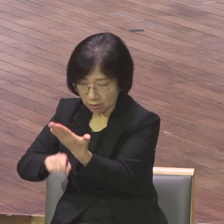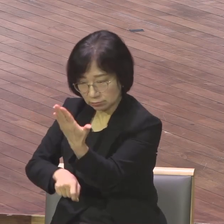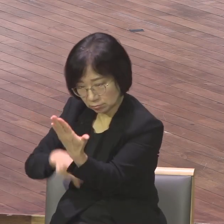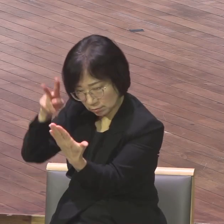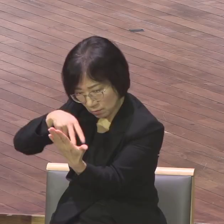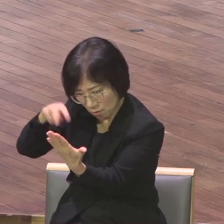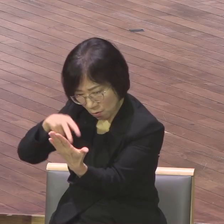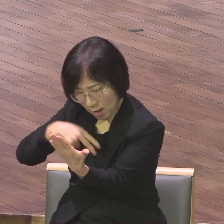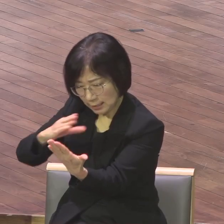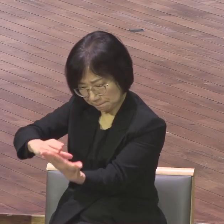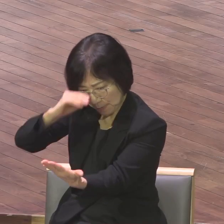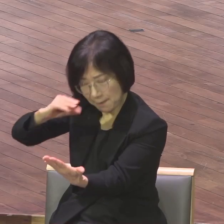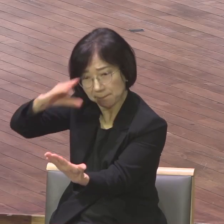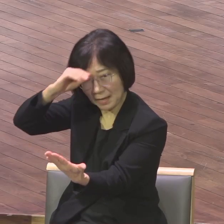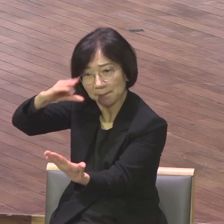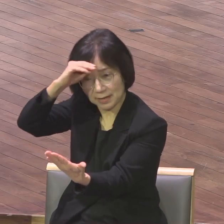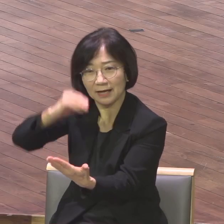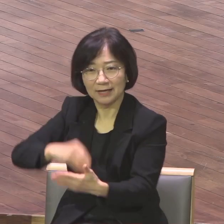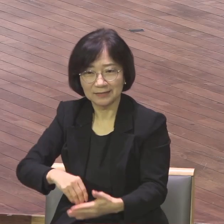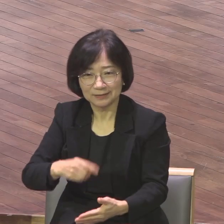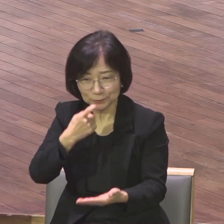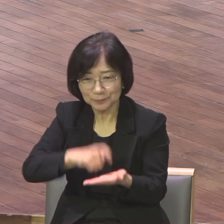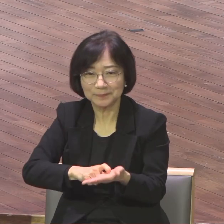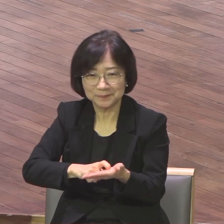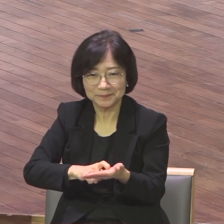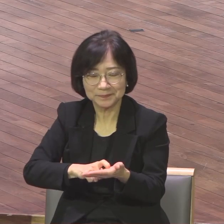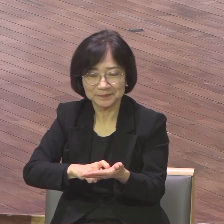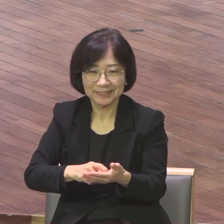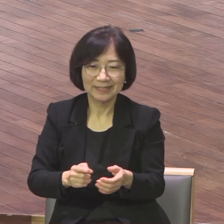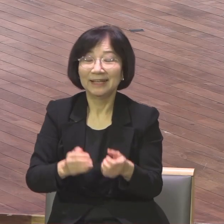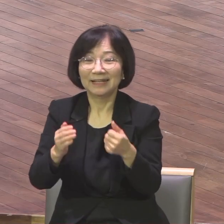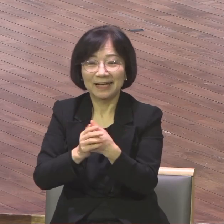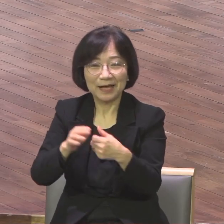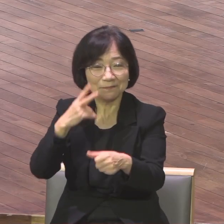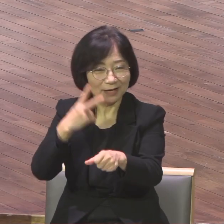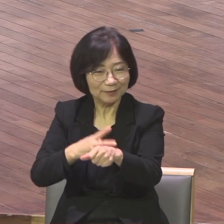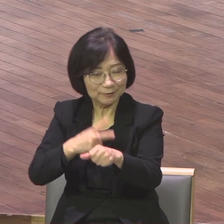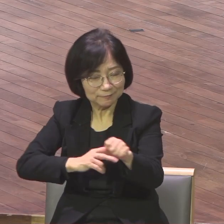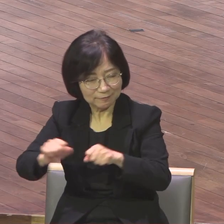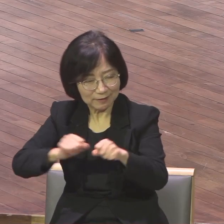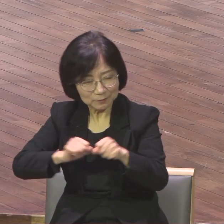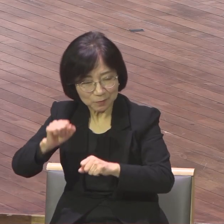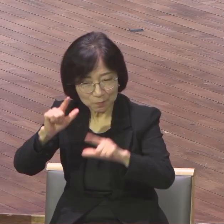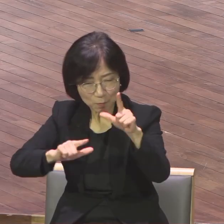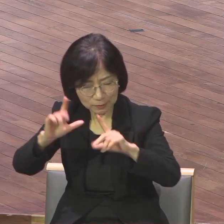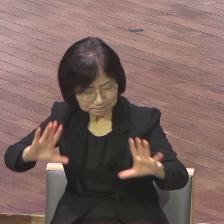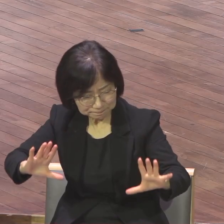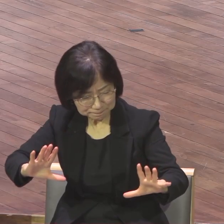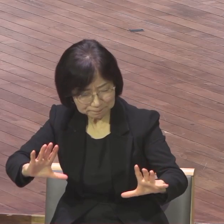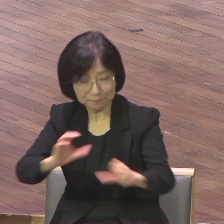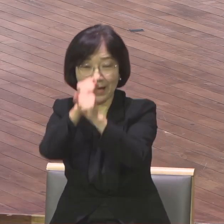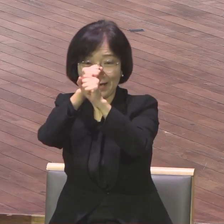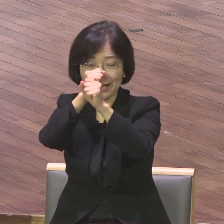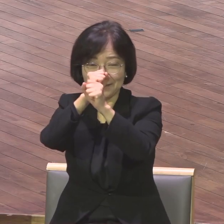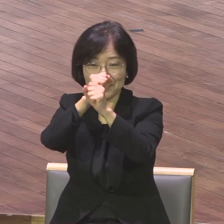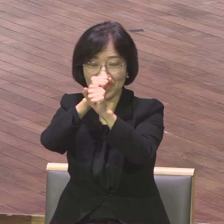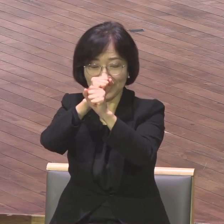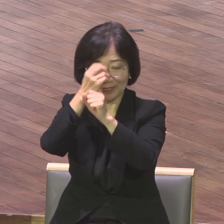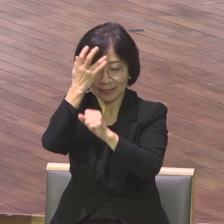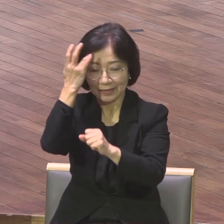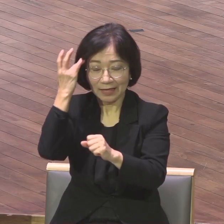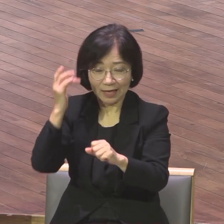된다. 그래서 이 바울이 보여준 목양의 사역을 한마디로 요약을 하면 오늘 바로 본문